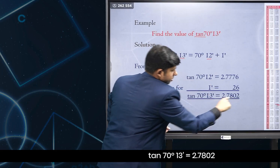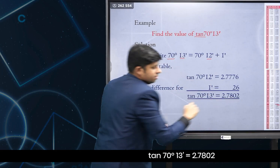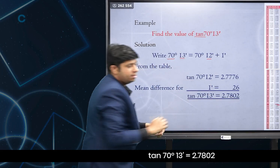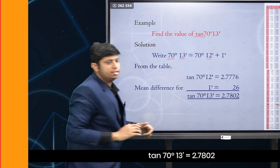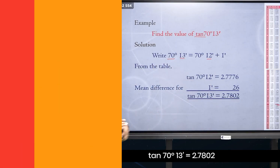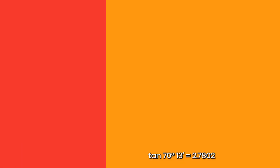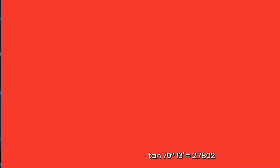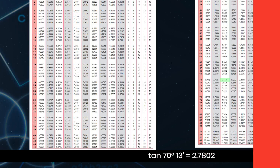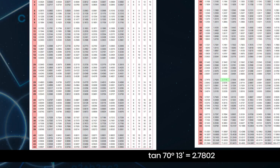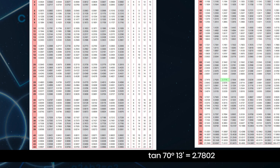2.7802।